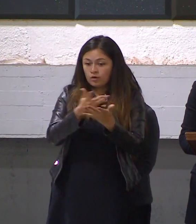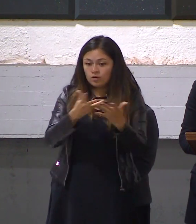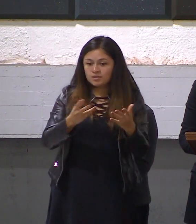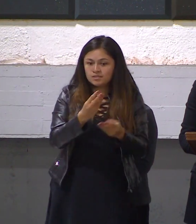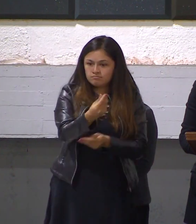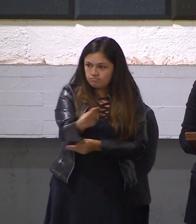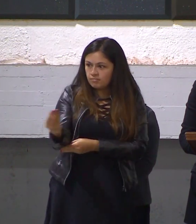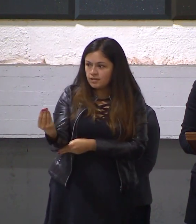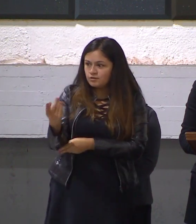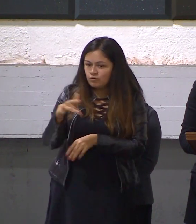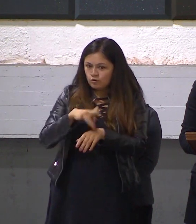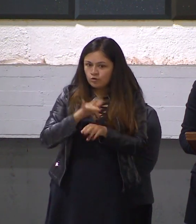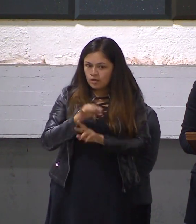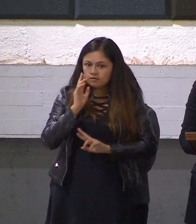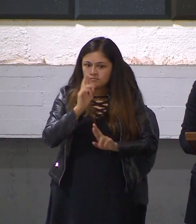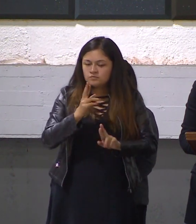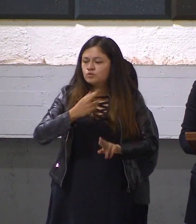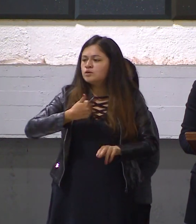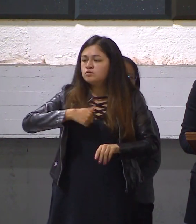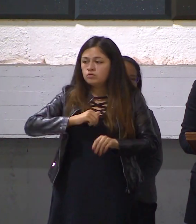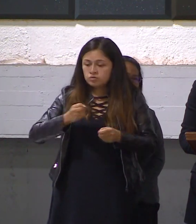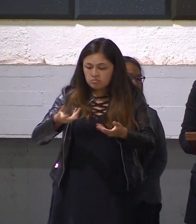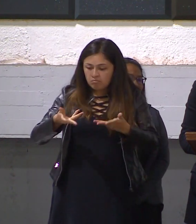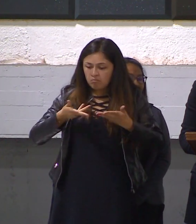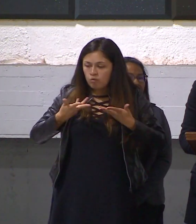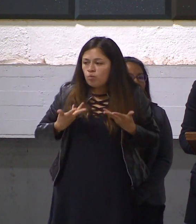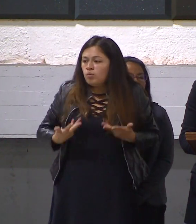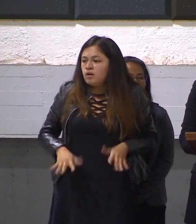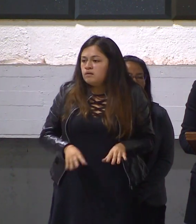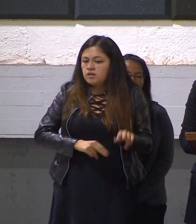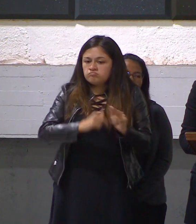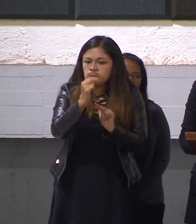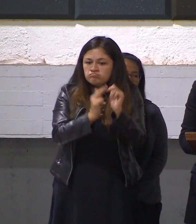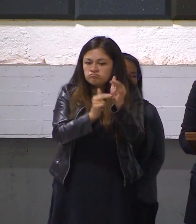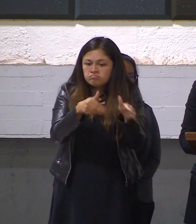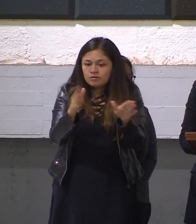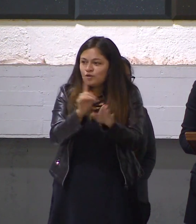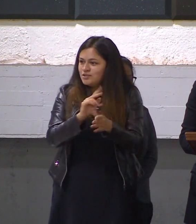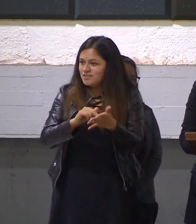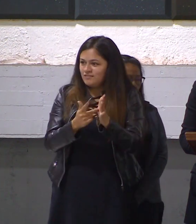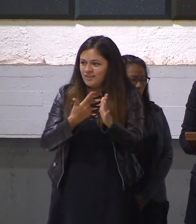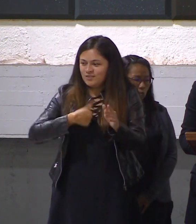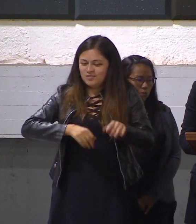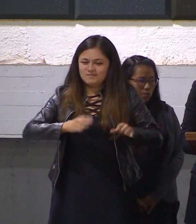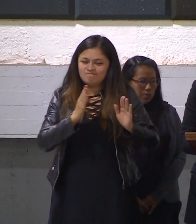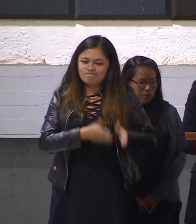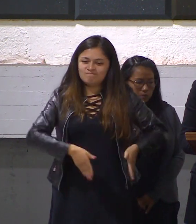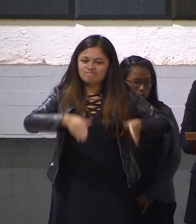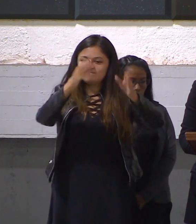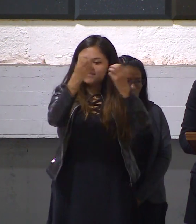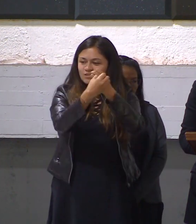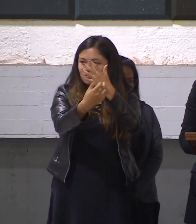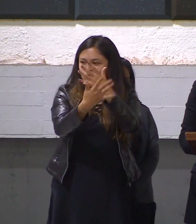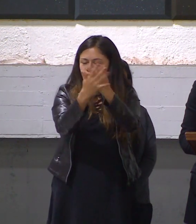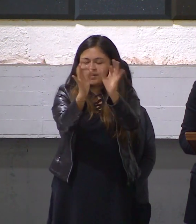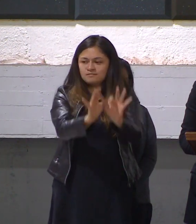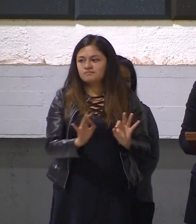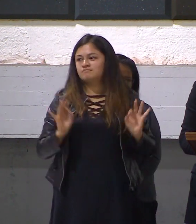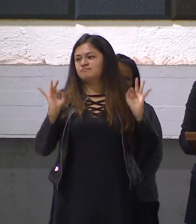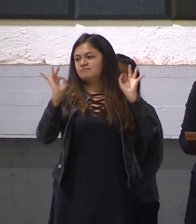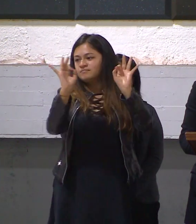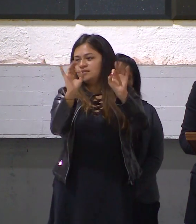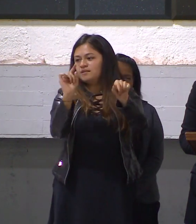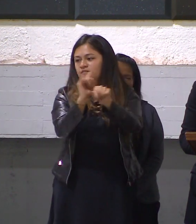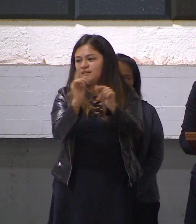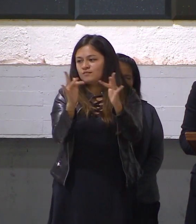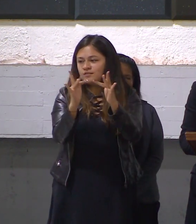valorarlo y no nos podemos merecer nada más que lo mejor en una infraestructura de la facultad de educación